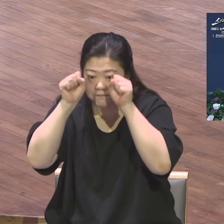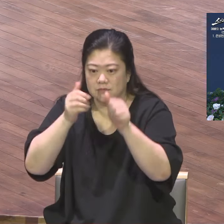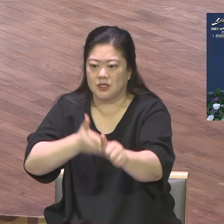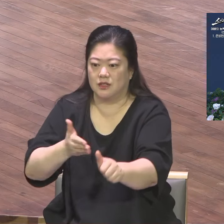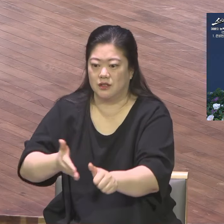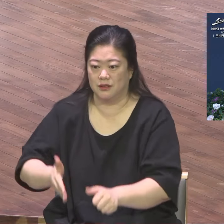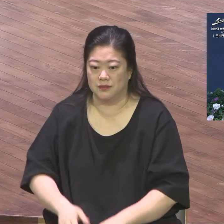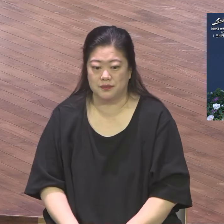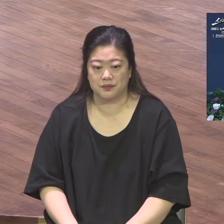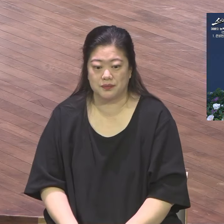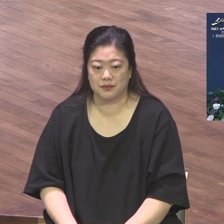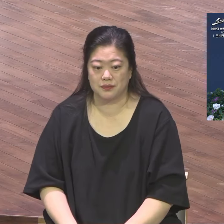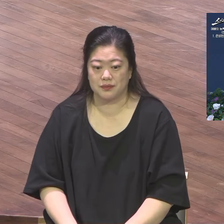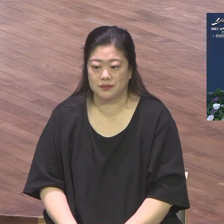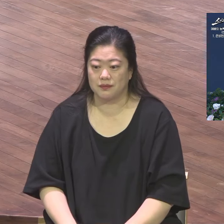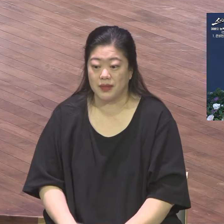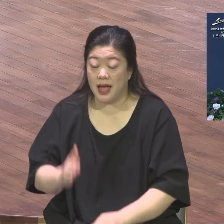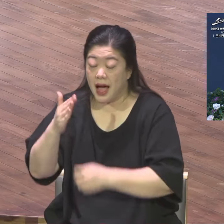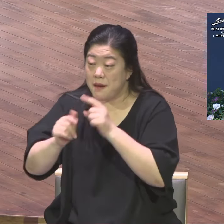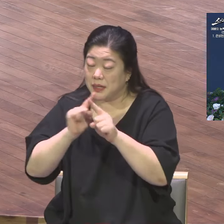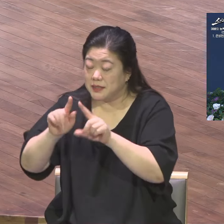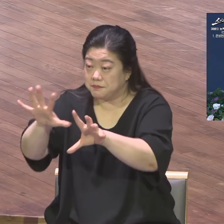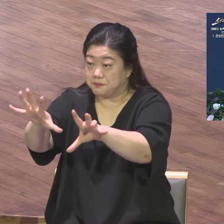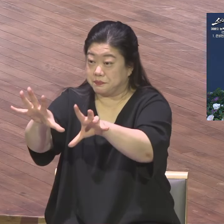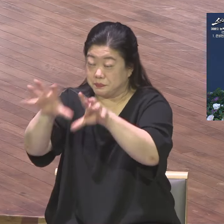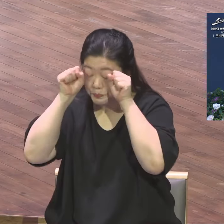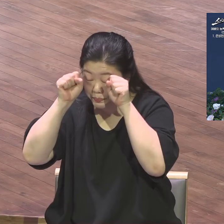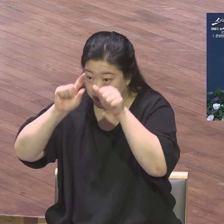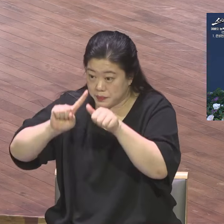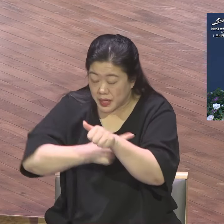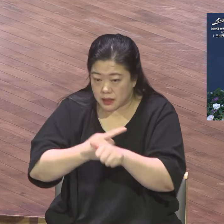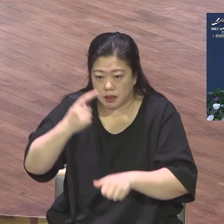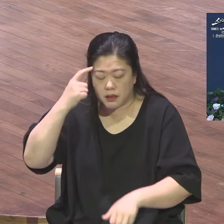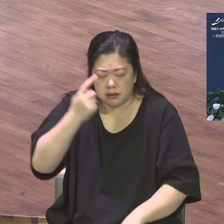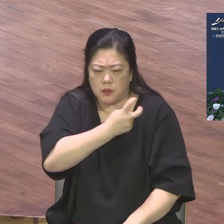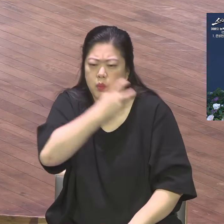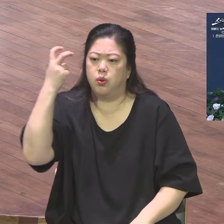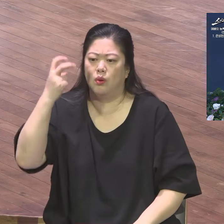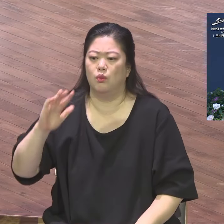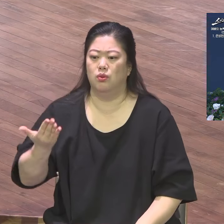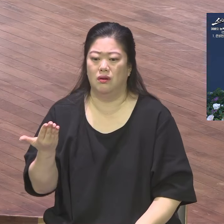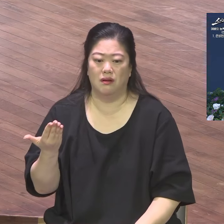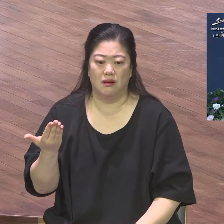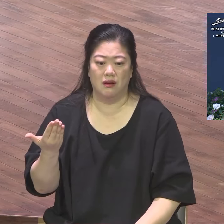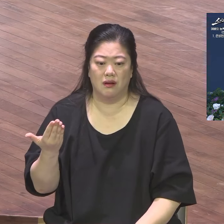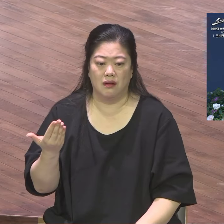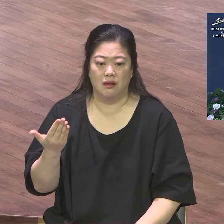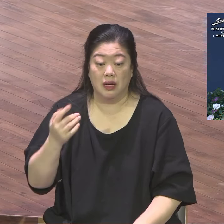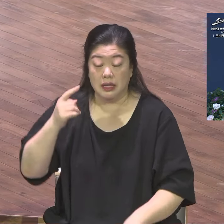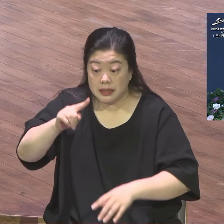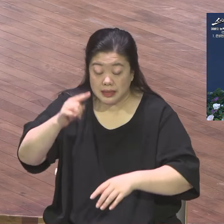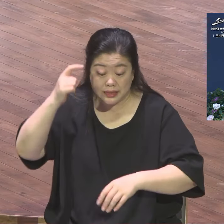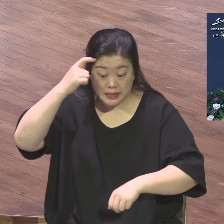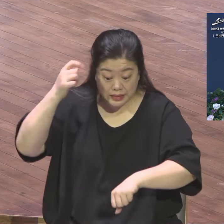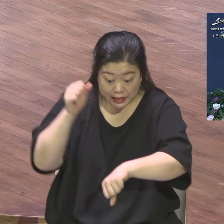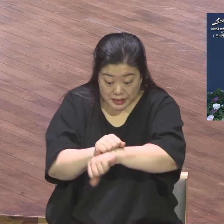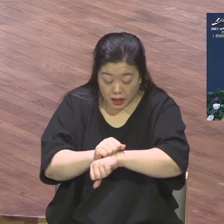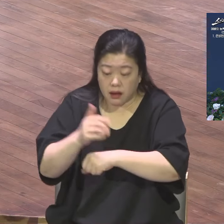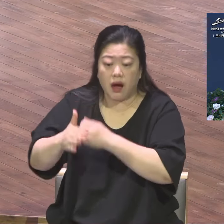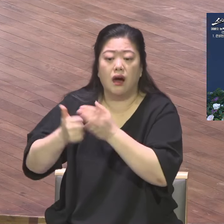잘 들을 때에 지혜가 생겨요. 말씀을 잘 들으면 지혜가 생깁니다. 지혜의 근본은 하나님이시라